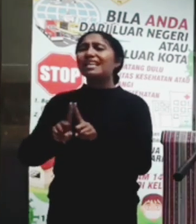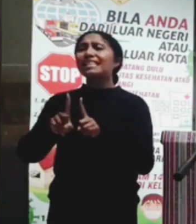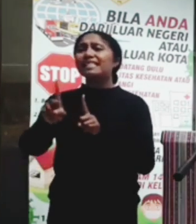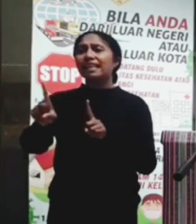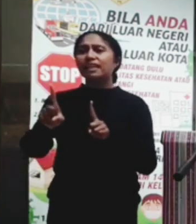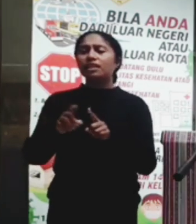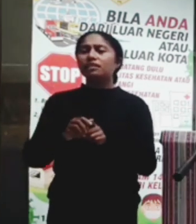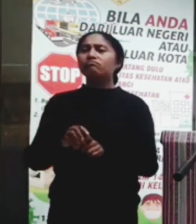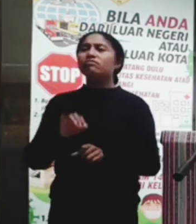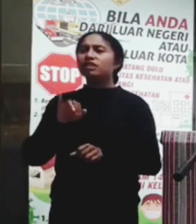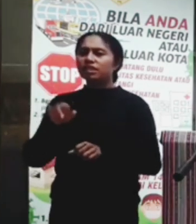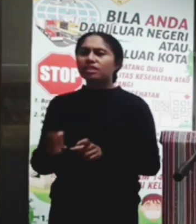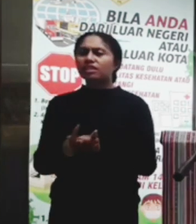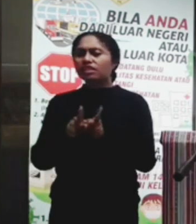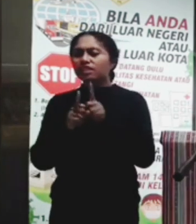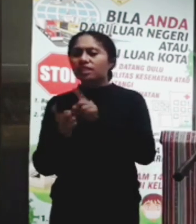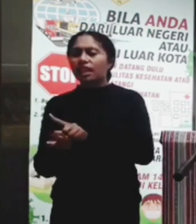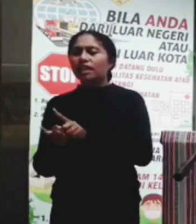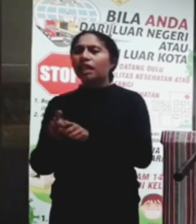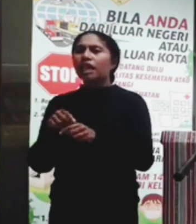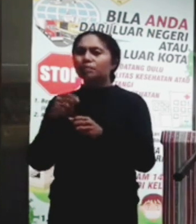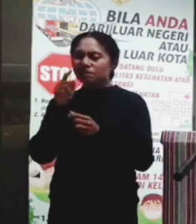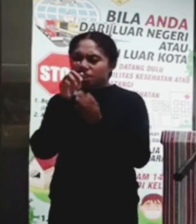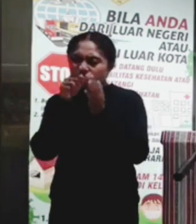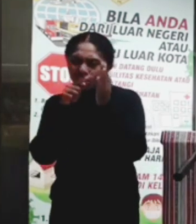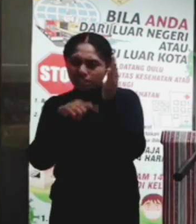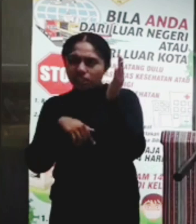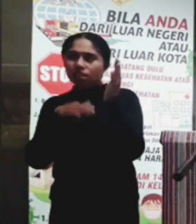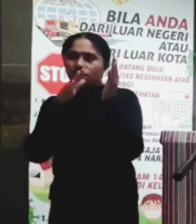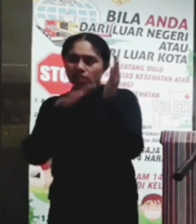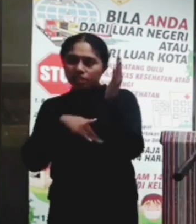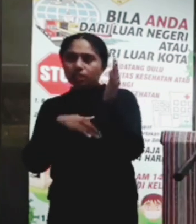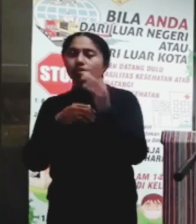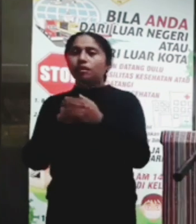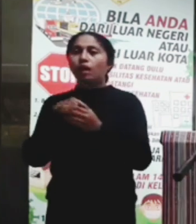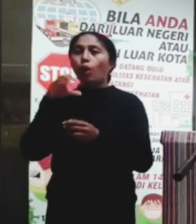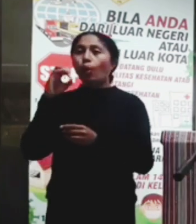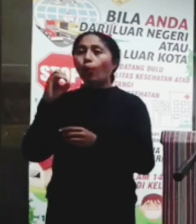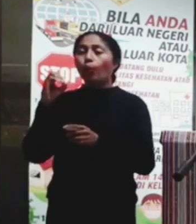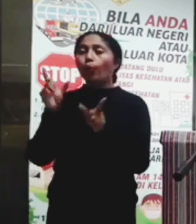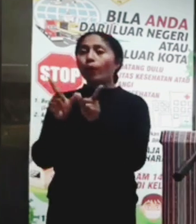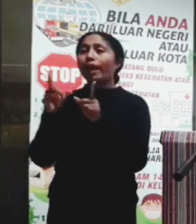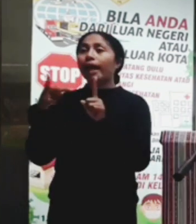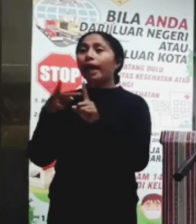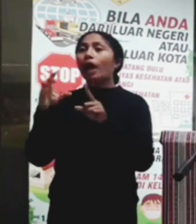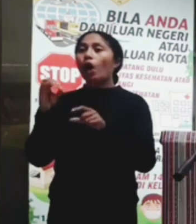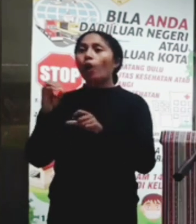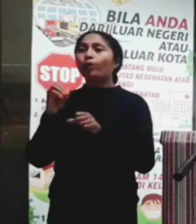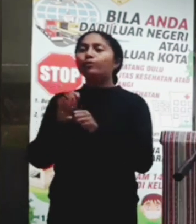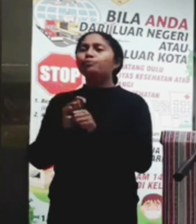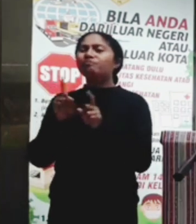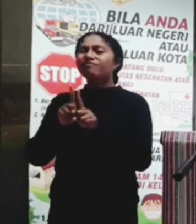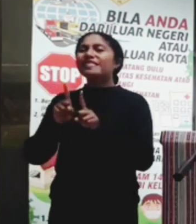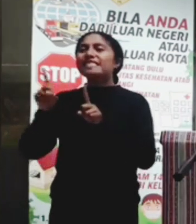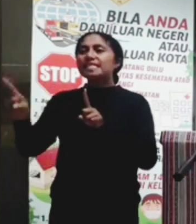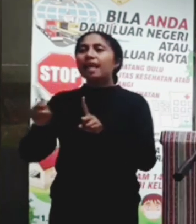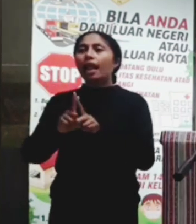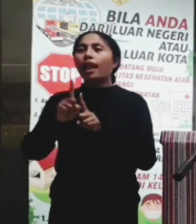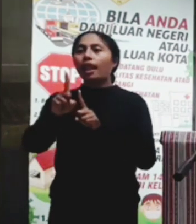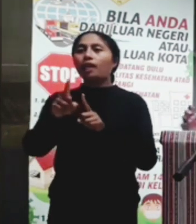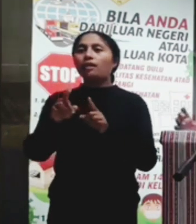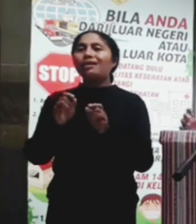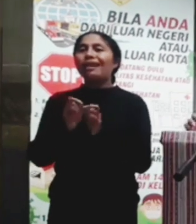menjadi lebih micro oleh organisasi kesehatan dunia Who menjadi physical science